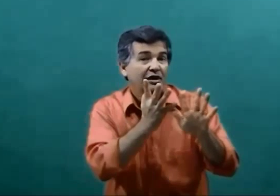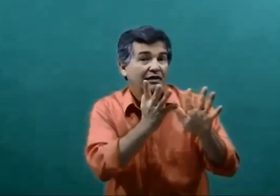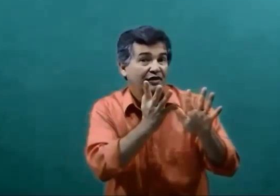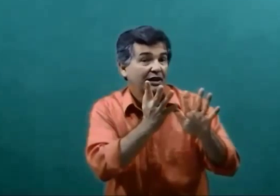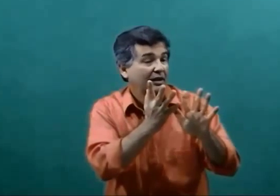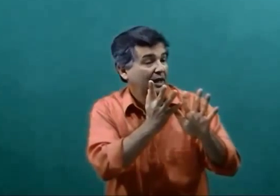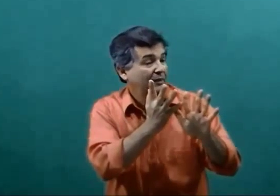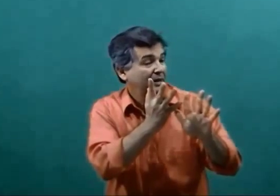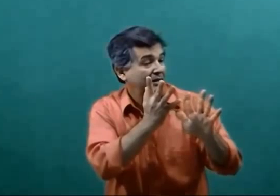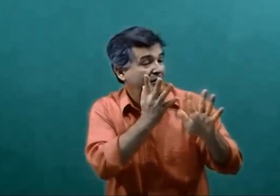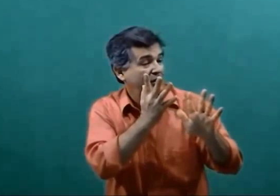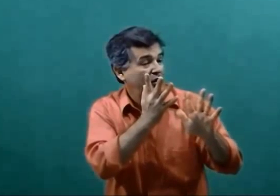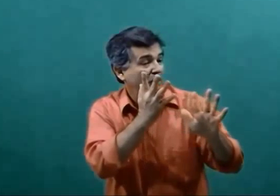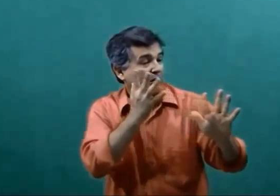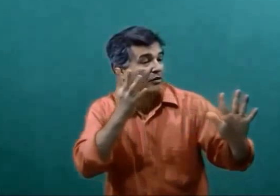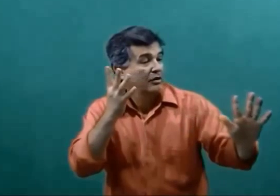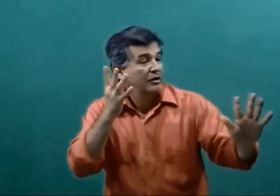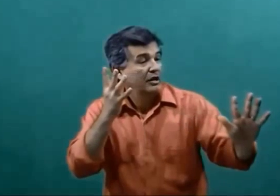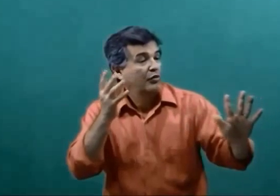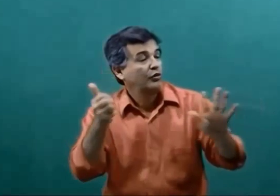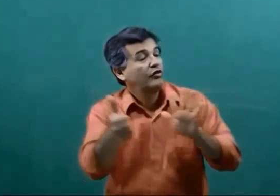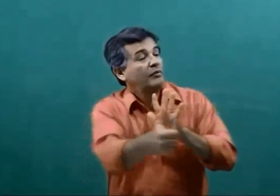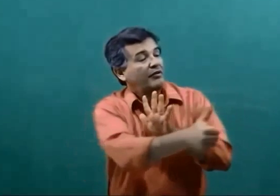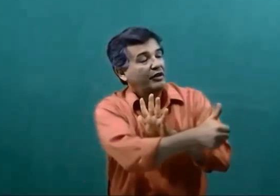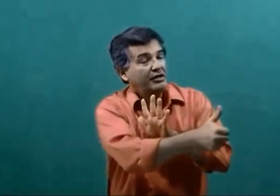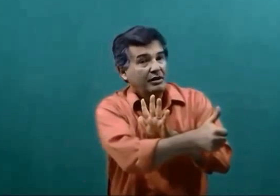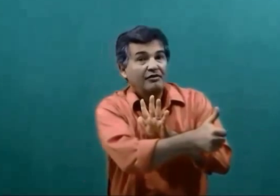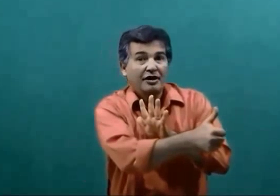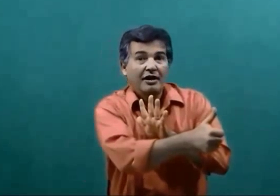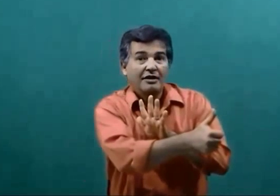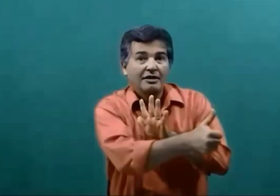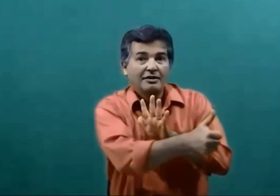fila é a representação aqui, ó. E aí o outro vem para frente, a fila anda.